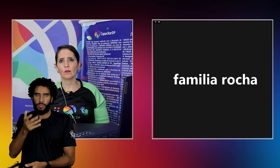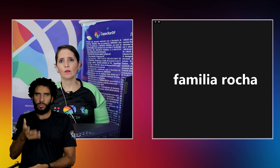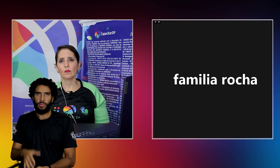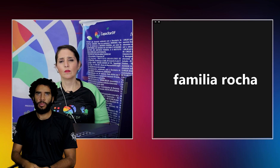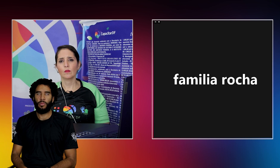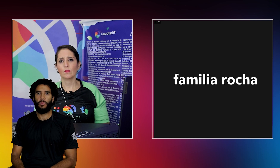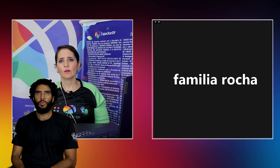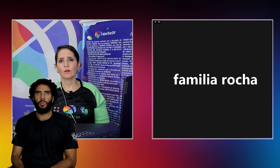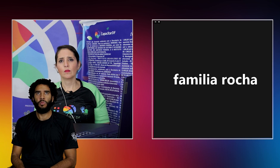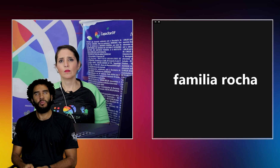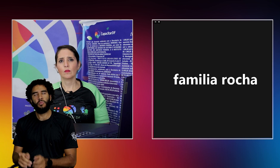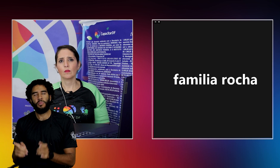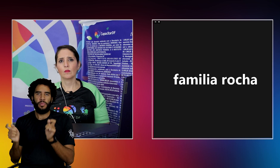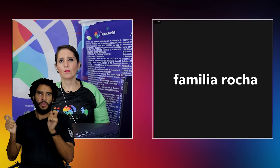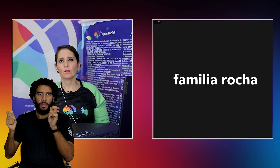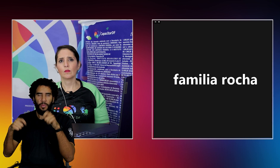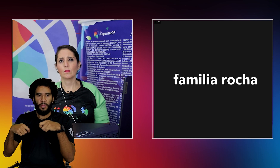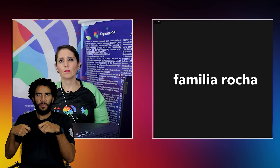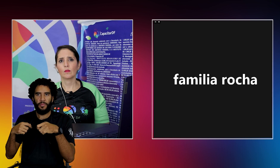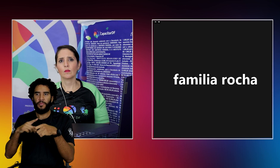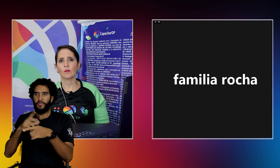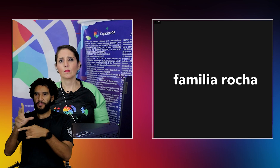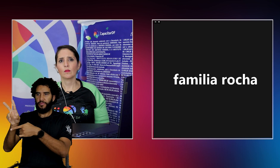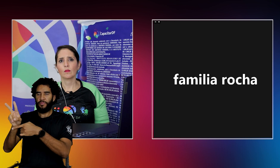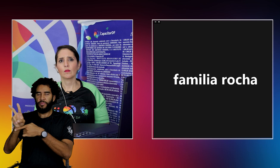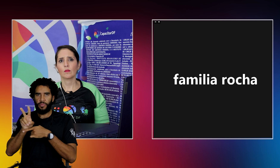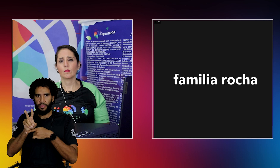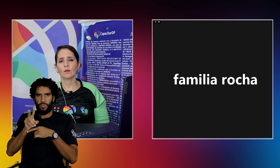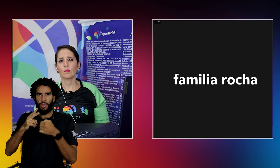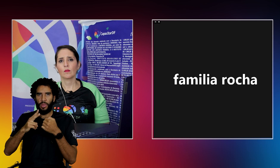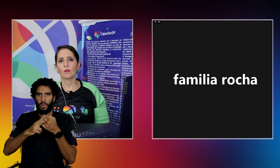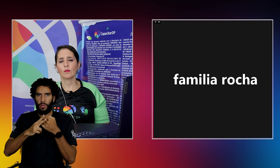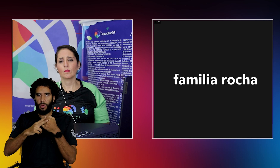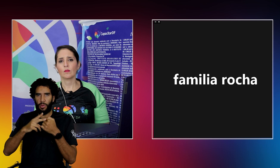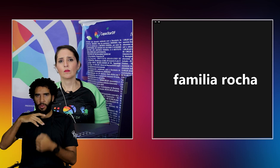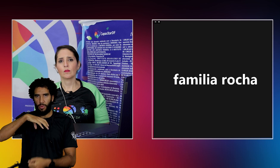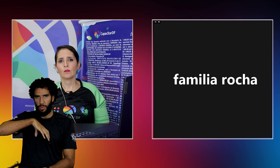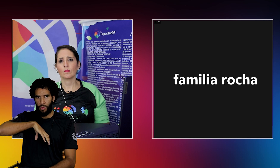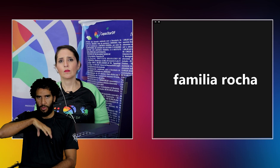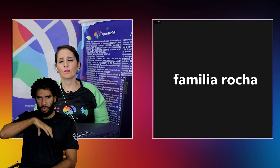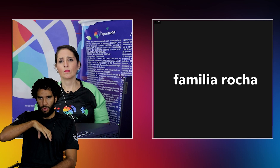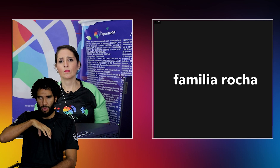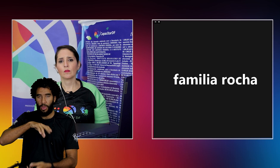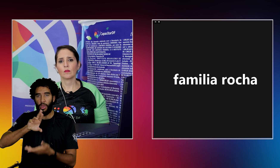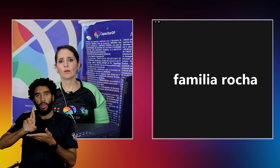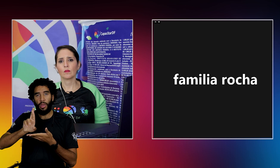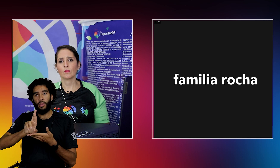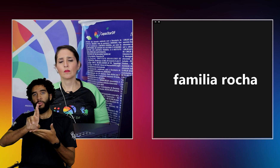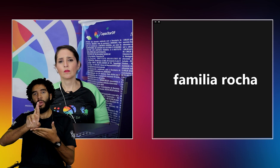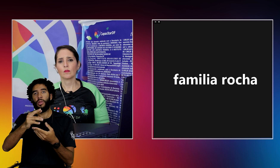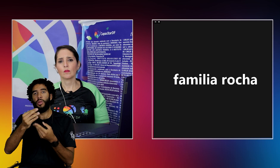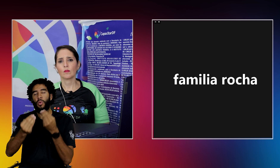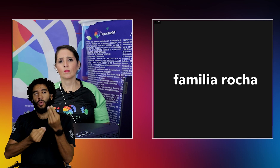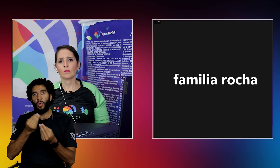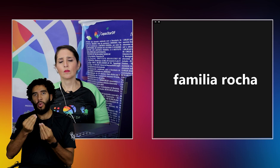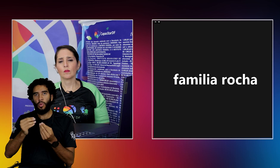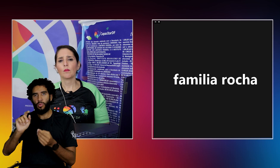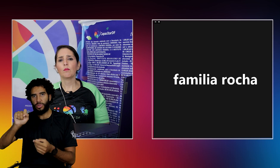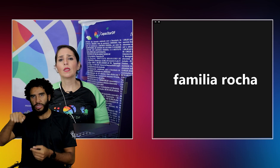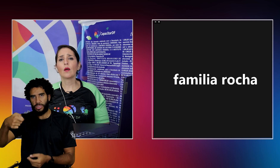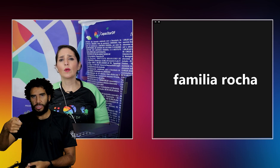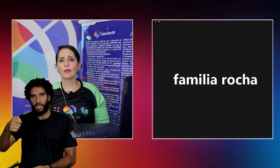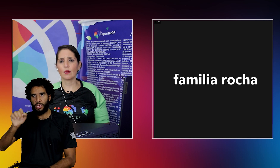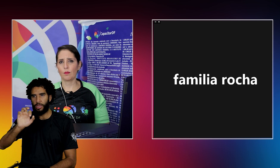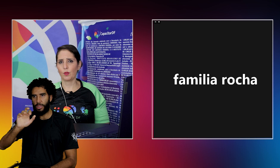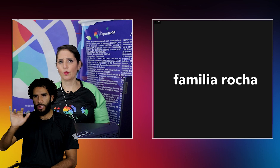podem ser empréstimos da forma verbal em português, elas são representadas através de sinais soletrados ou